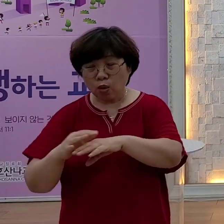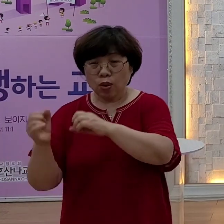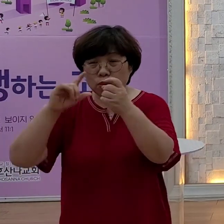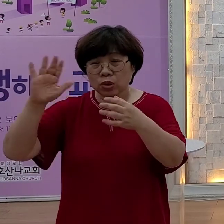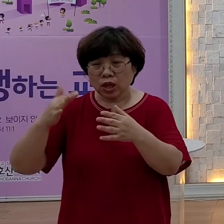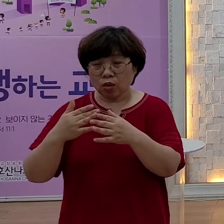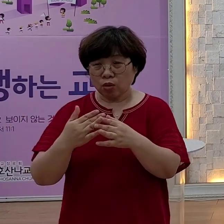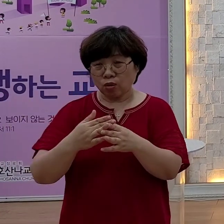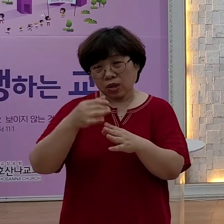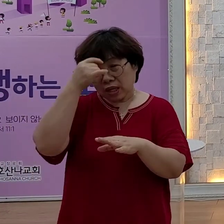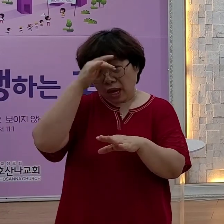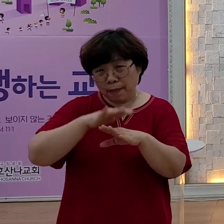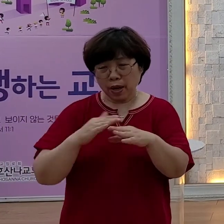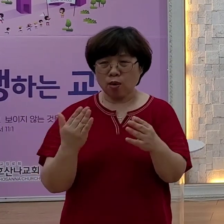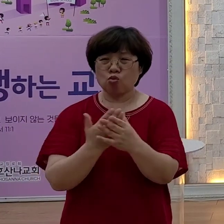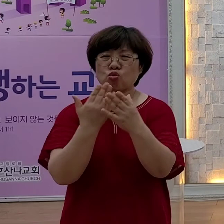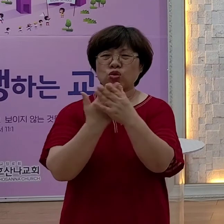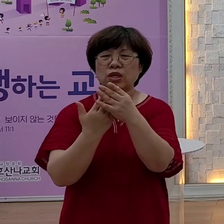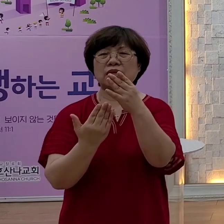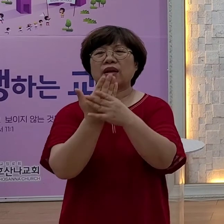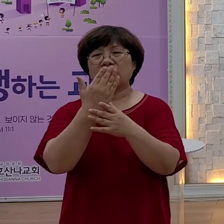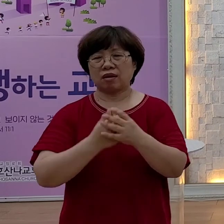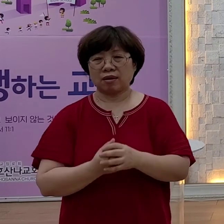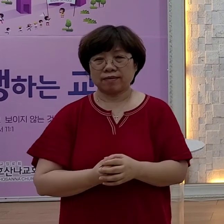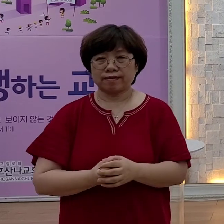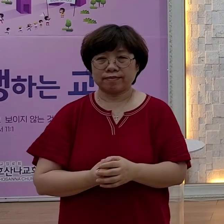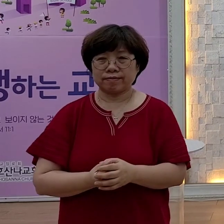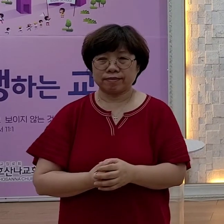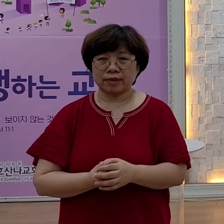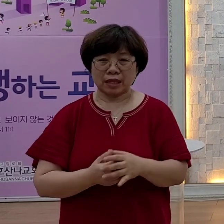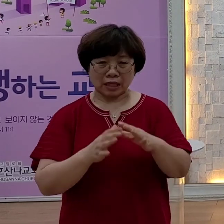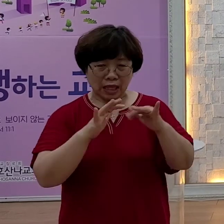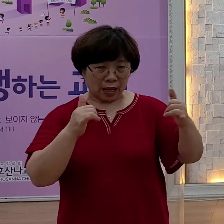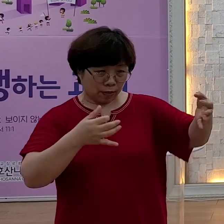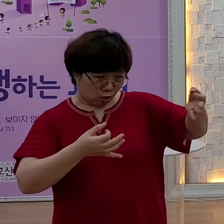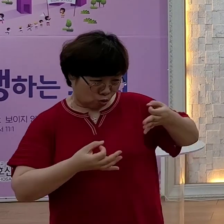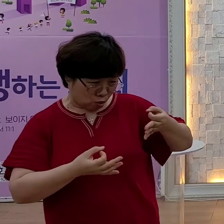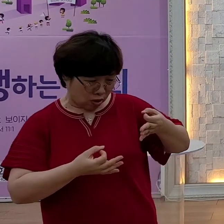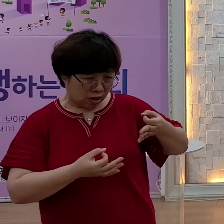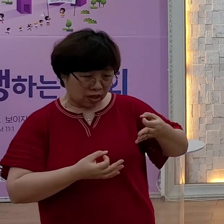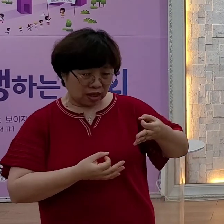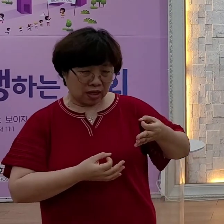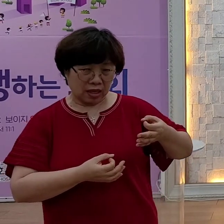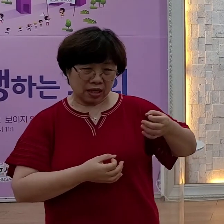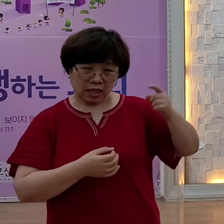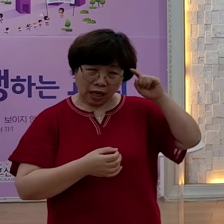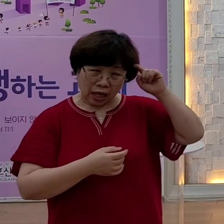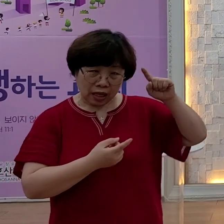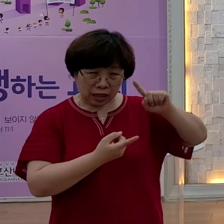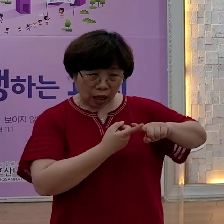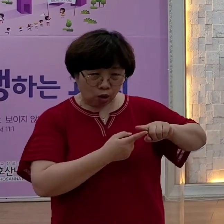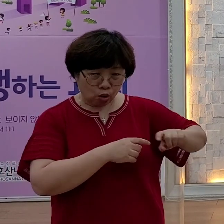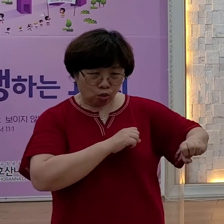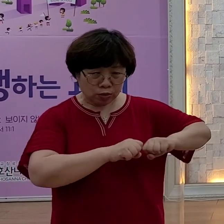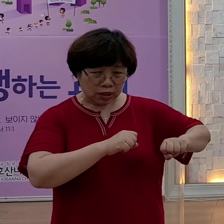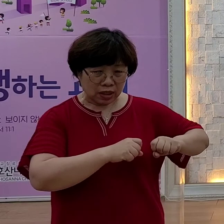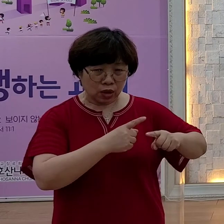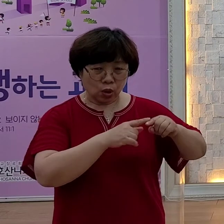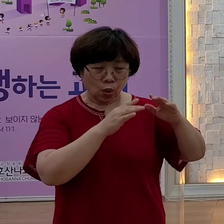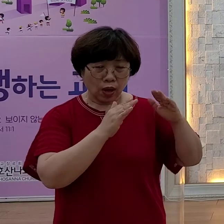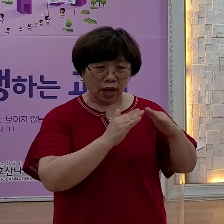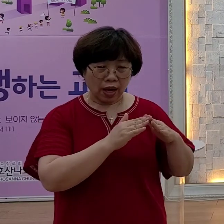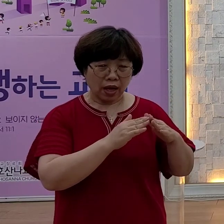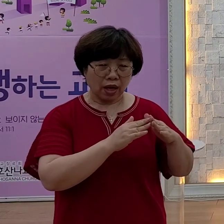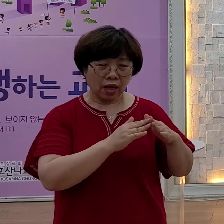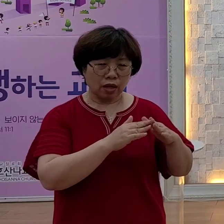살아나고 거기에 부흥이 있습니다. 그러니까 인본주의로 사람의 생각대로 움직이는 교회, 그런 사람들이 자꾸 늘어나는